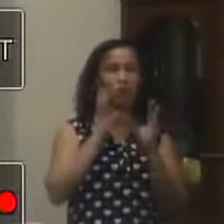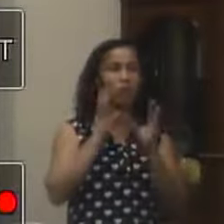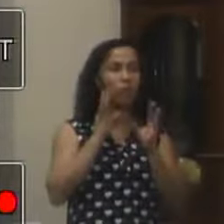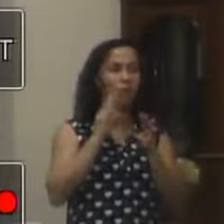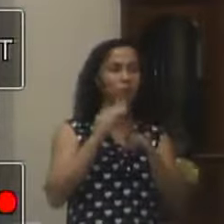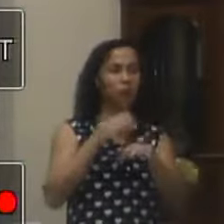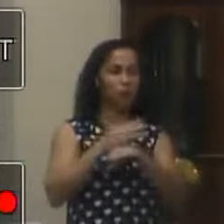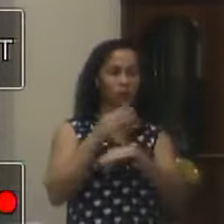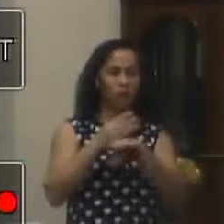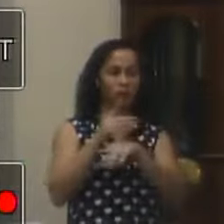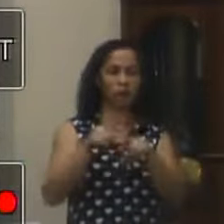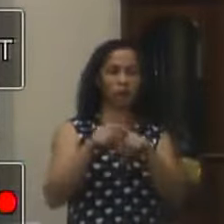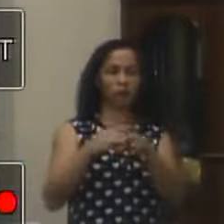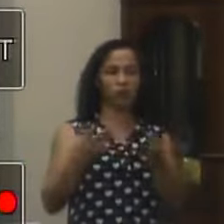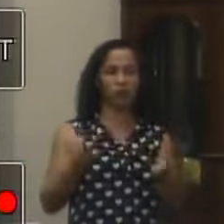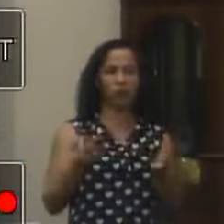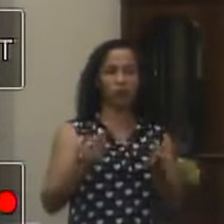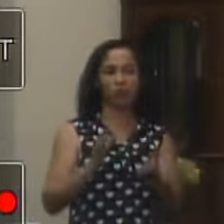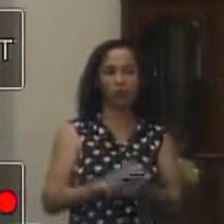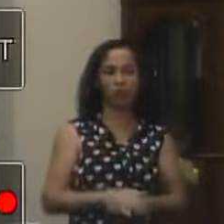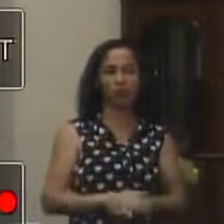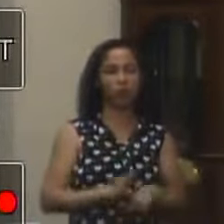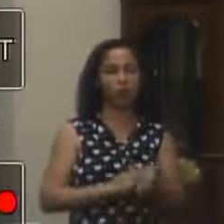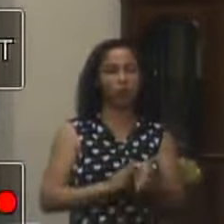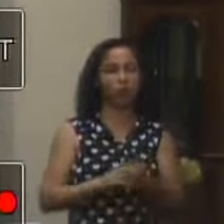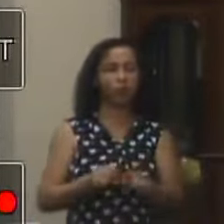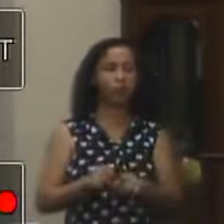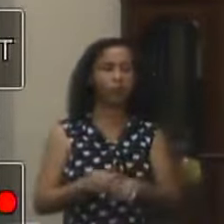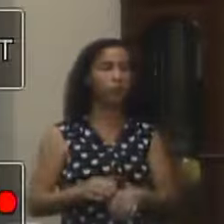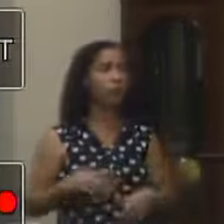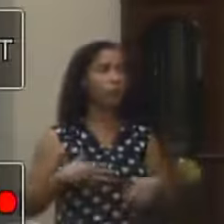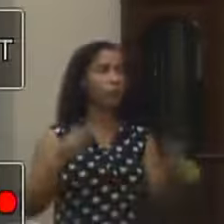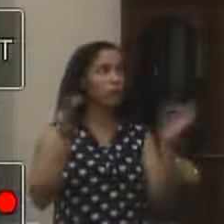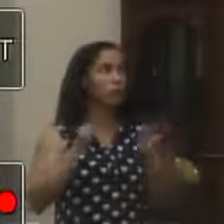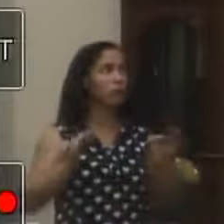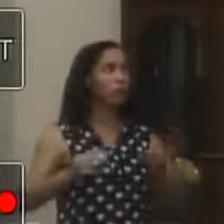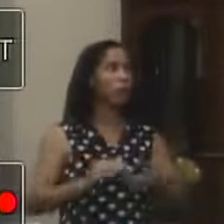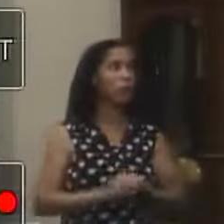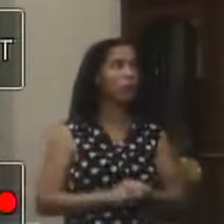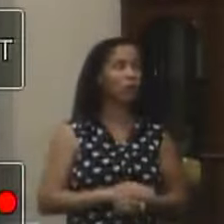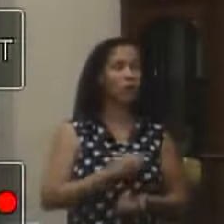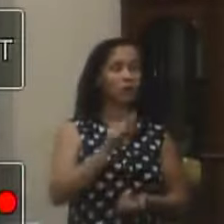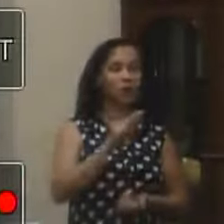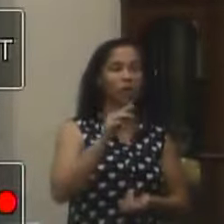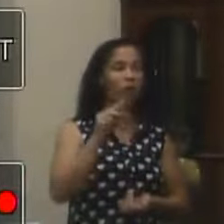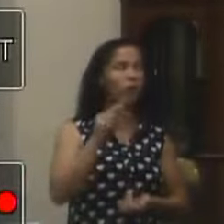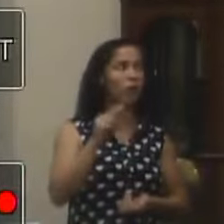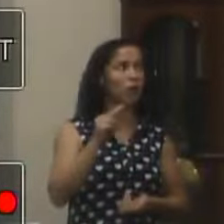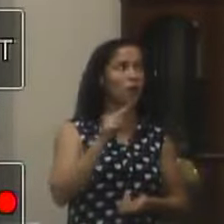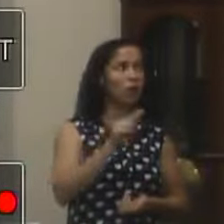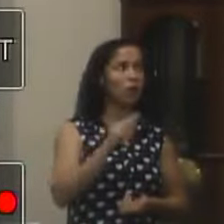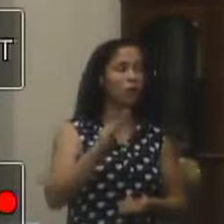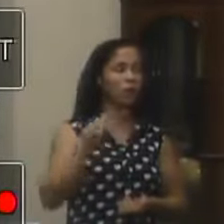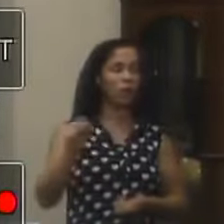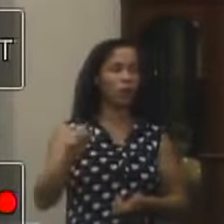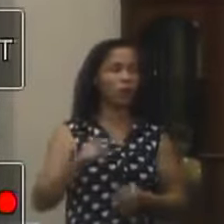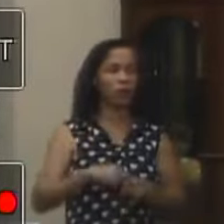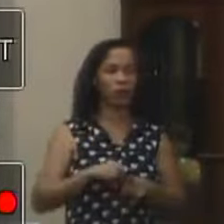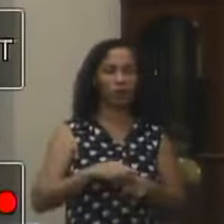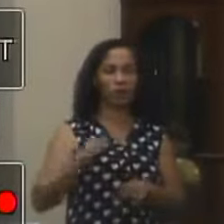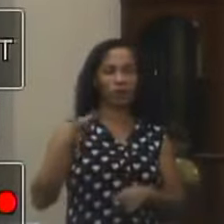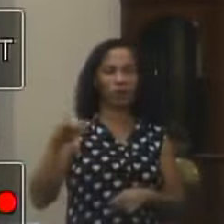trabalho caprichado, eles estão de parabéns. Eu fico muito entusiasmado, porque eu estou aqui esperando a UBS também, as unidades da Biquinho de São